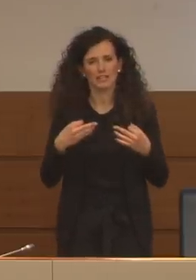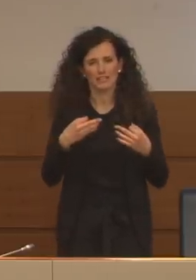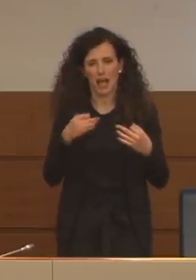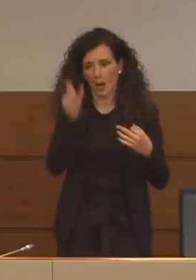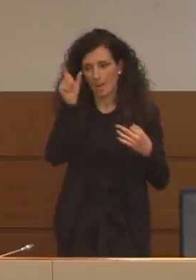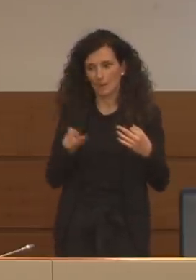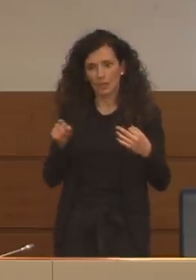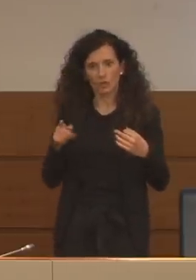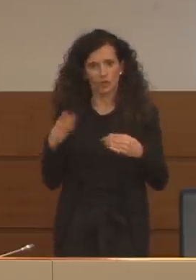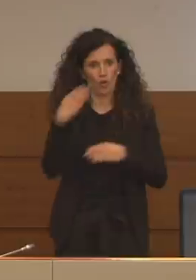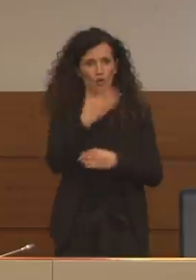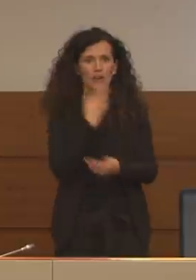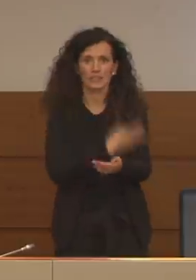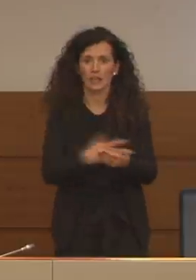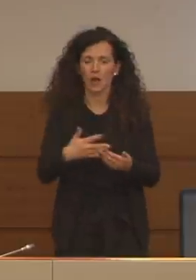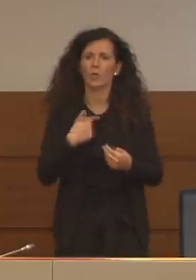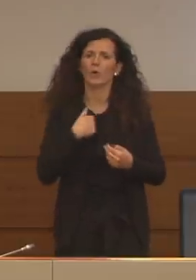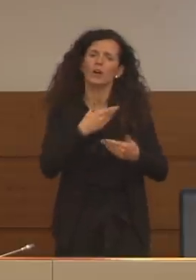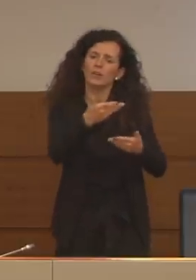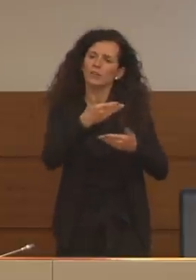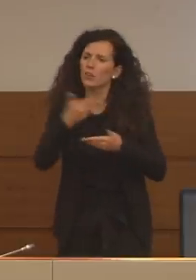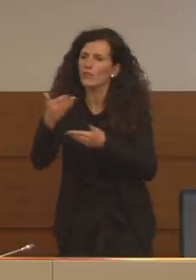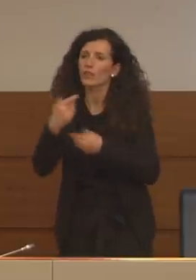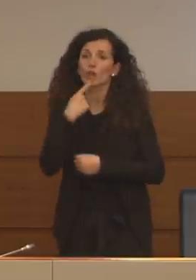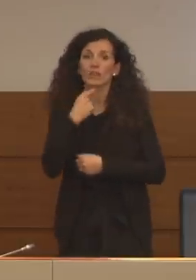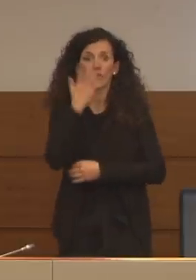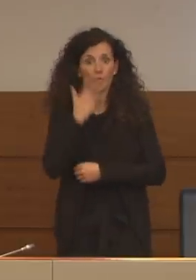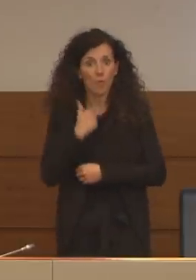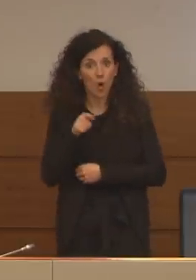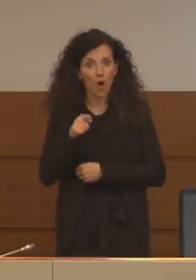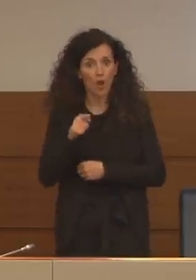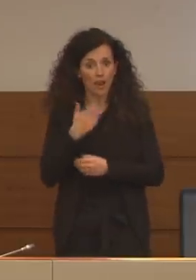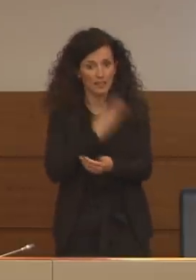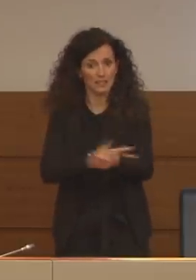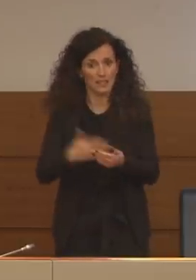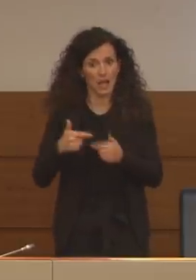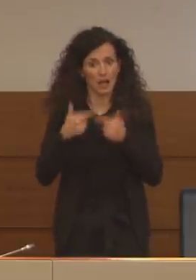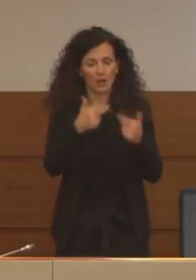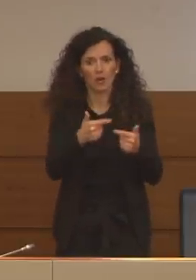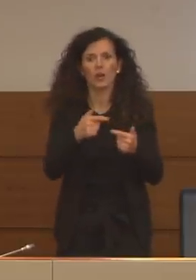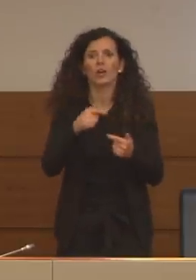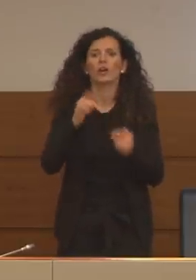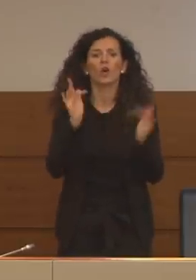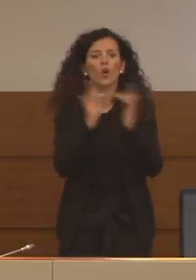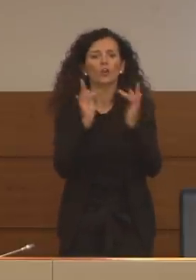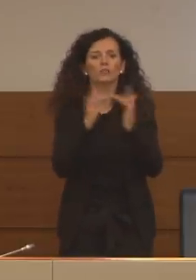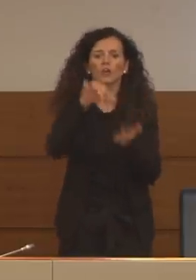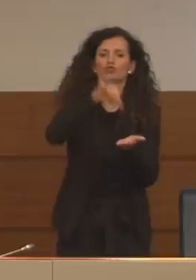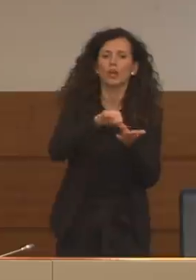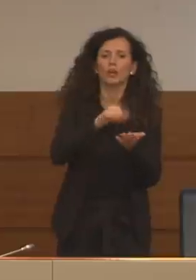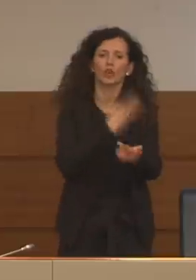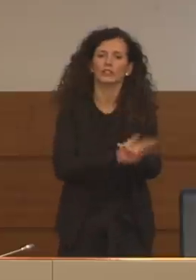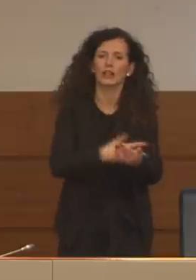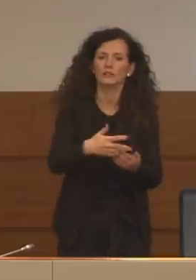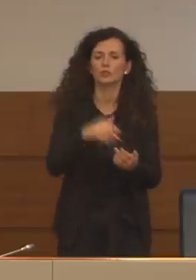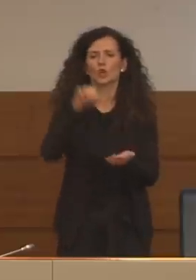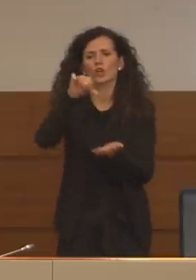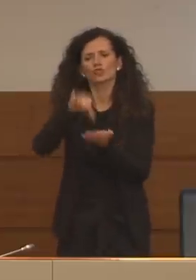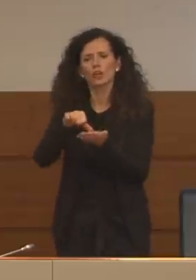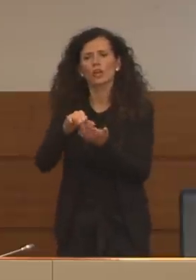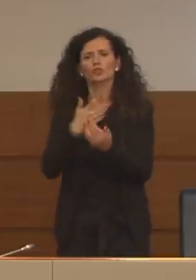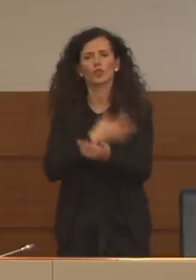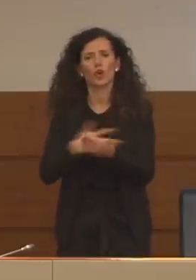invito tutti coloro i quali vogliono donare il sangue di mettersi in contatto con i centri trasfusionali con i centri di donazione